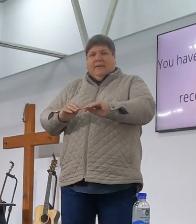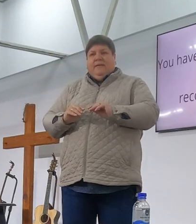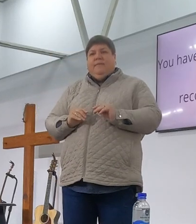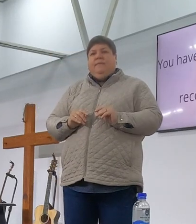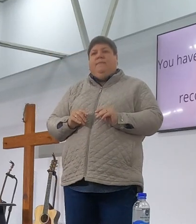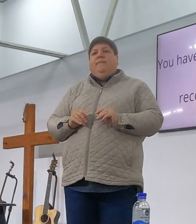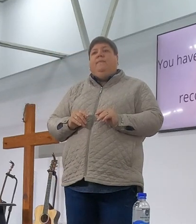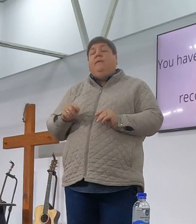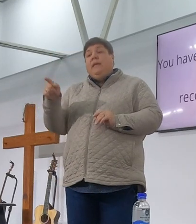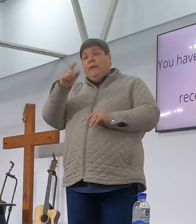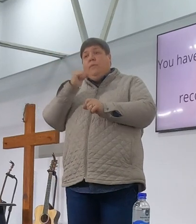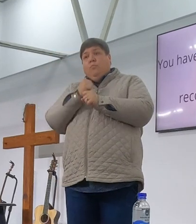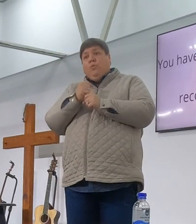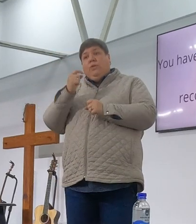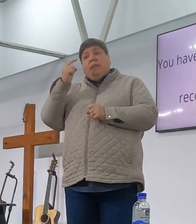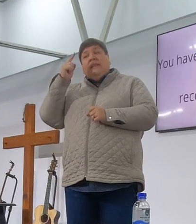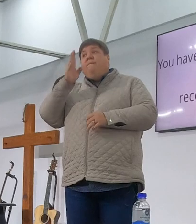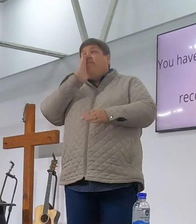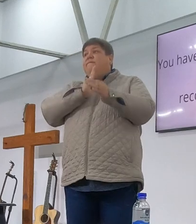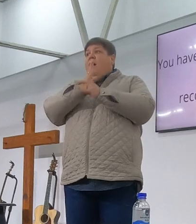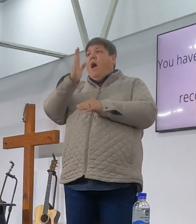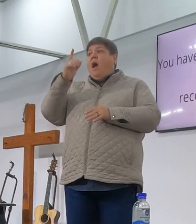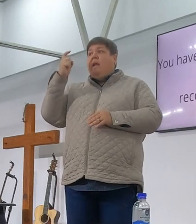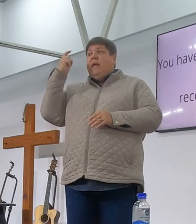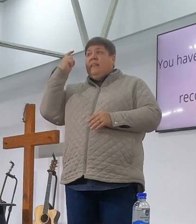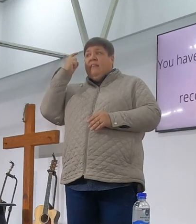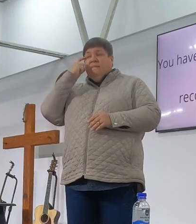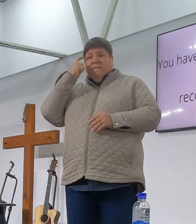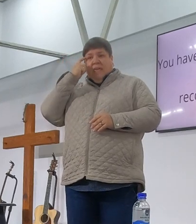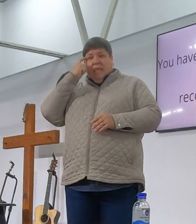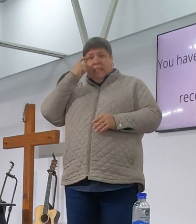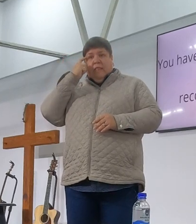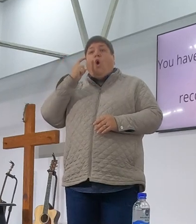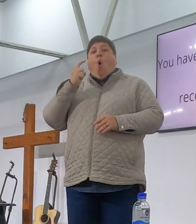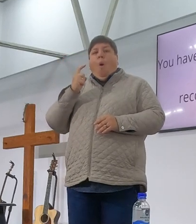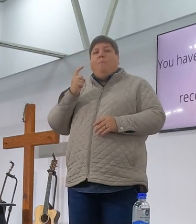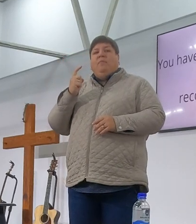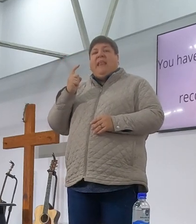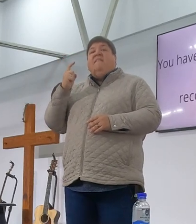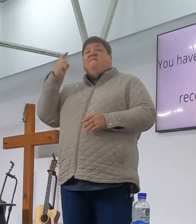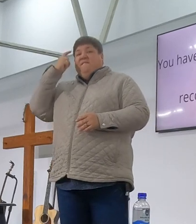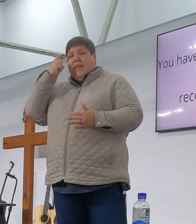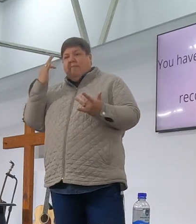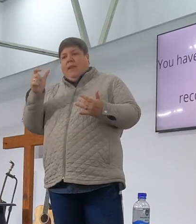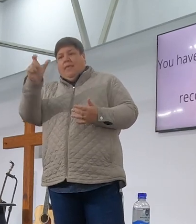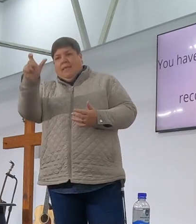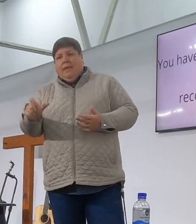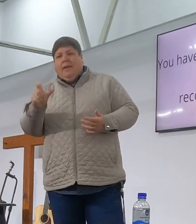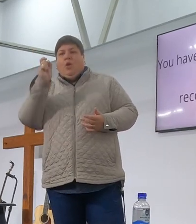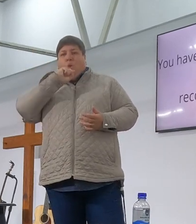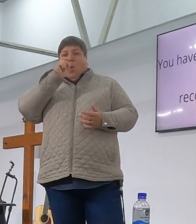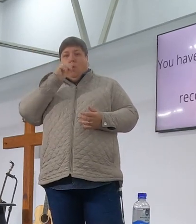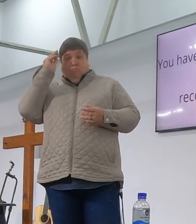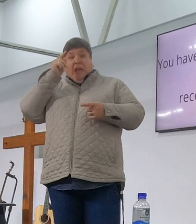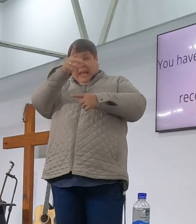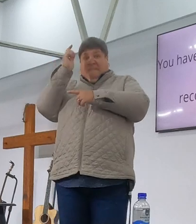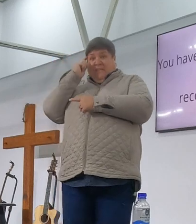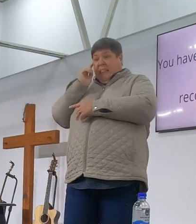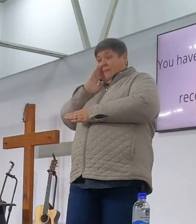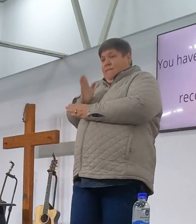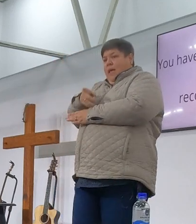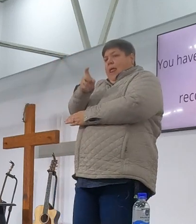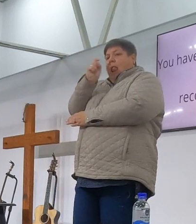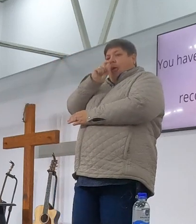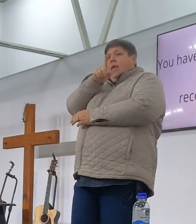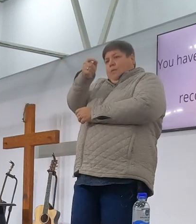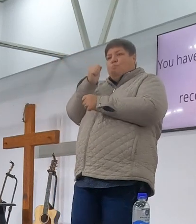You have to know the truth to recognize the lie. En dit is waar my hart is. Dat